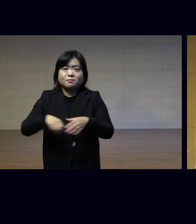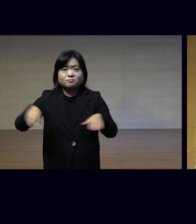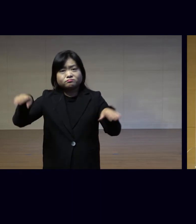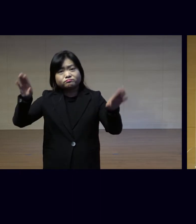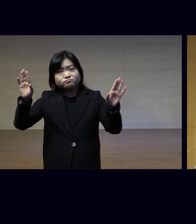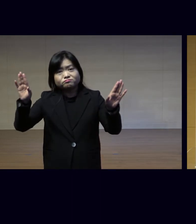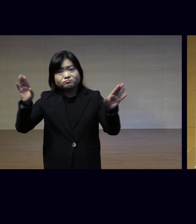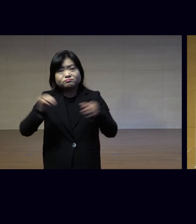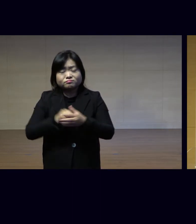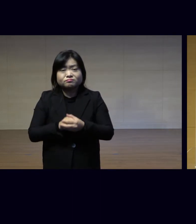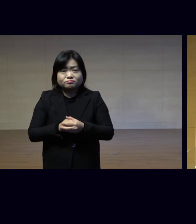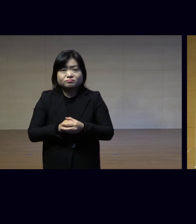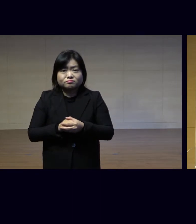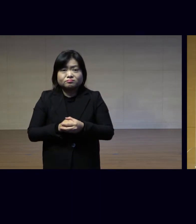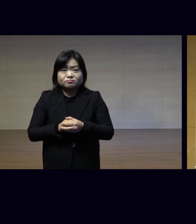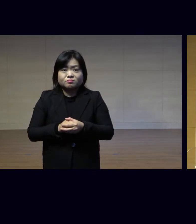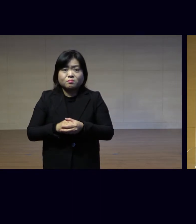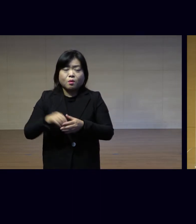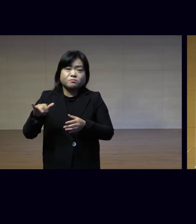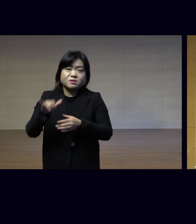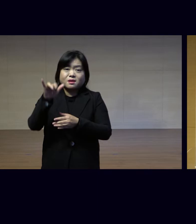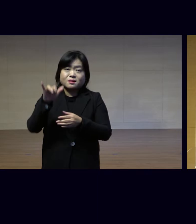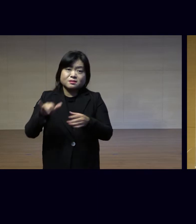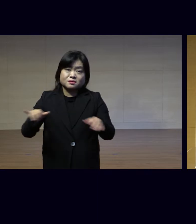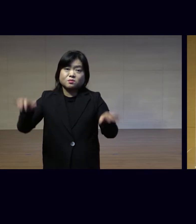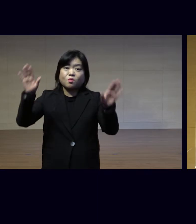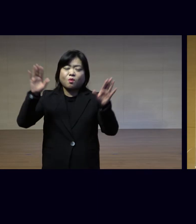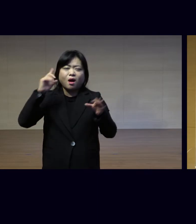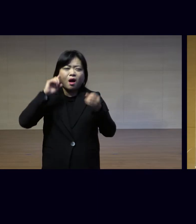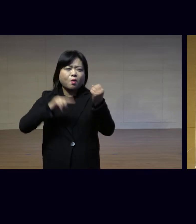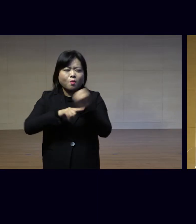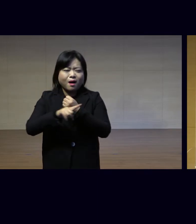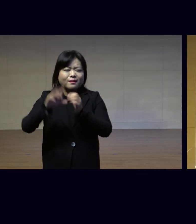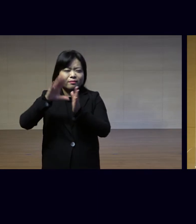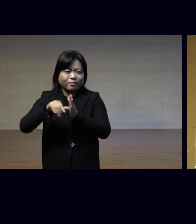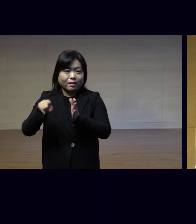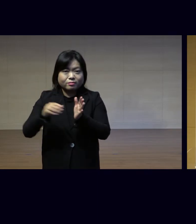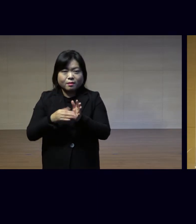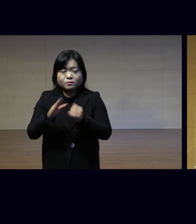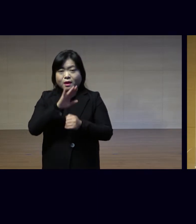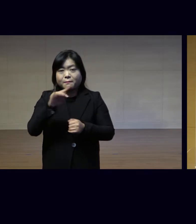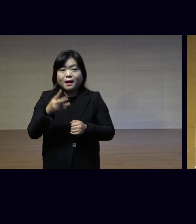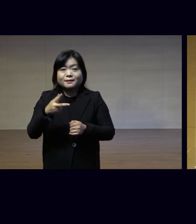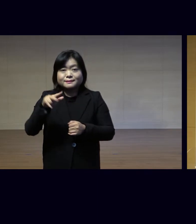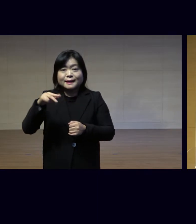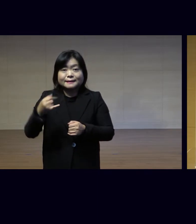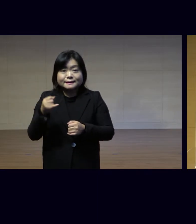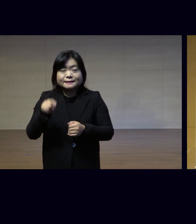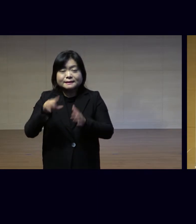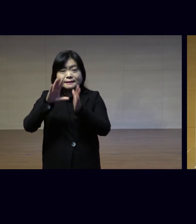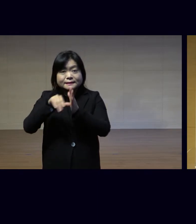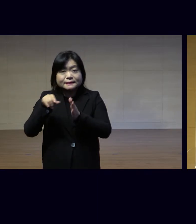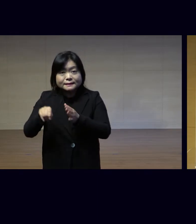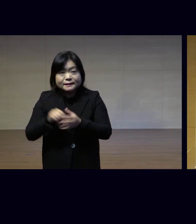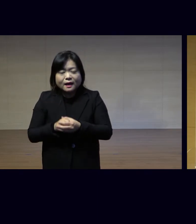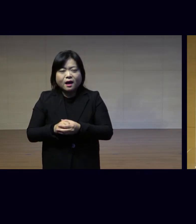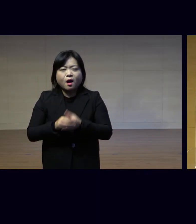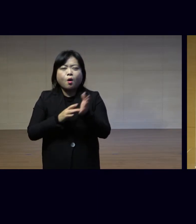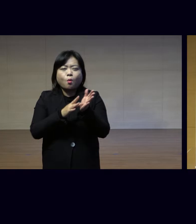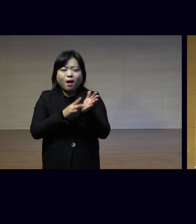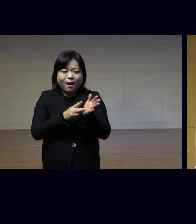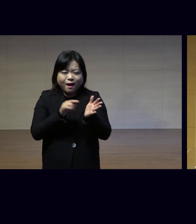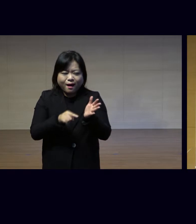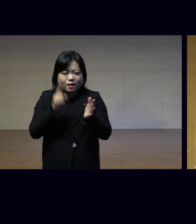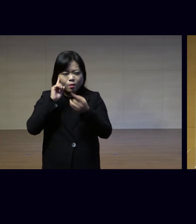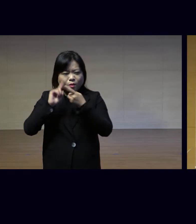뭐 그 비행을 띄웠고 이런 과학의 시대여서 발자크는 그 시대의